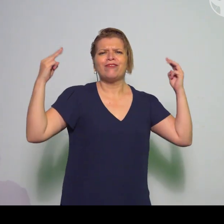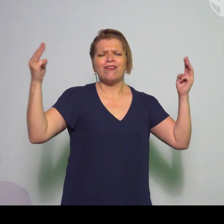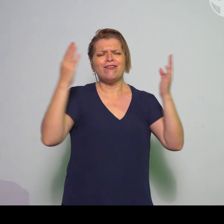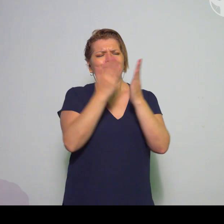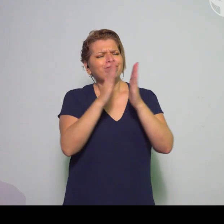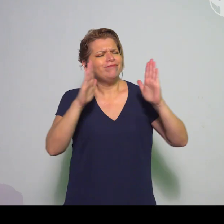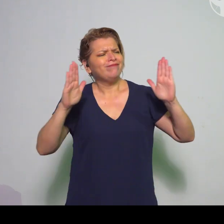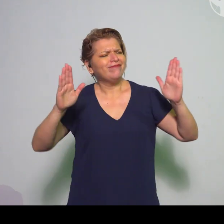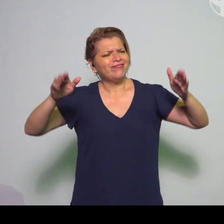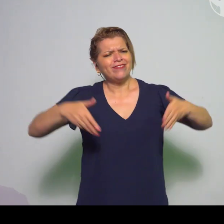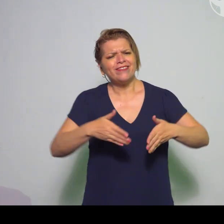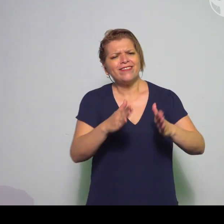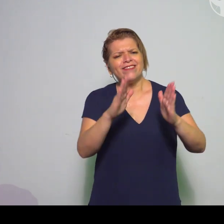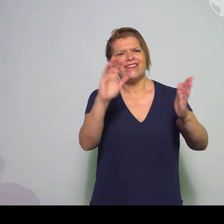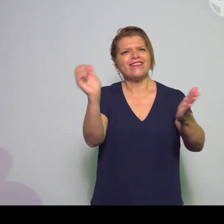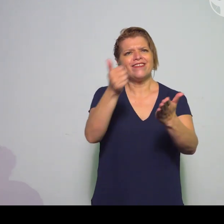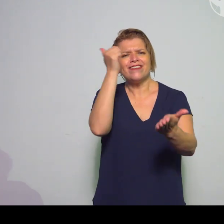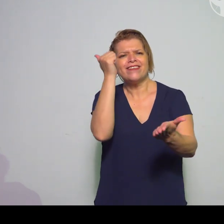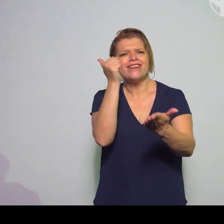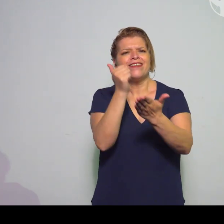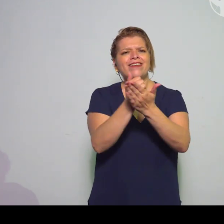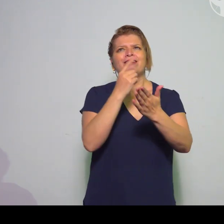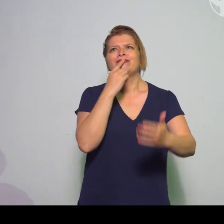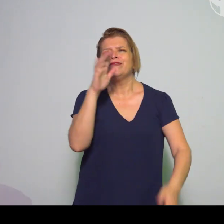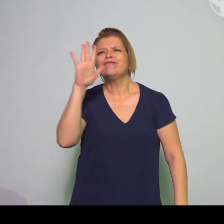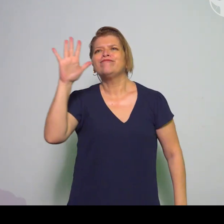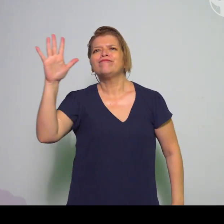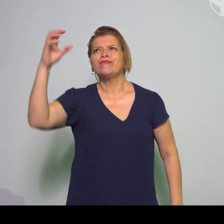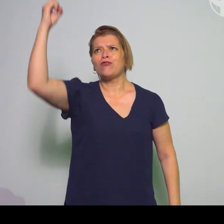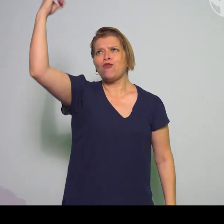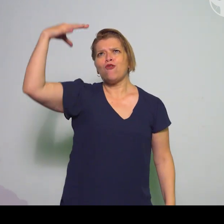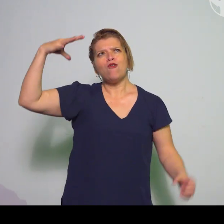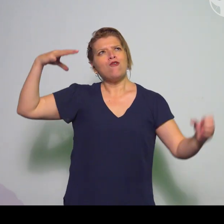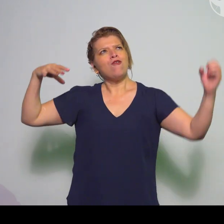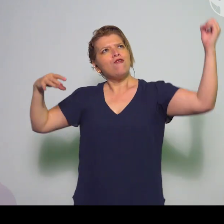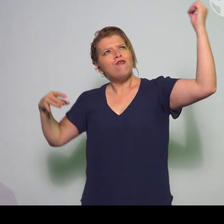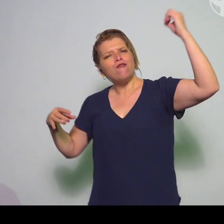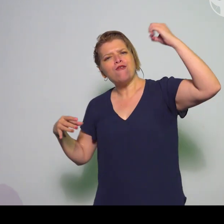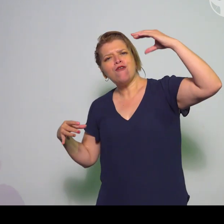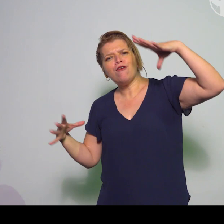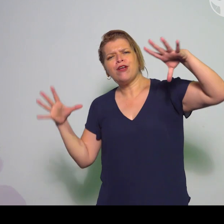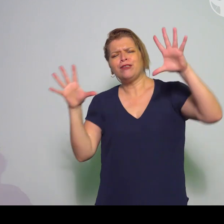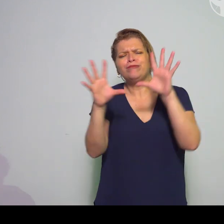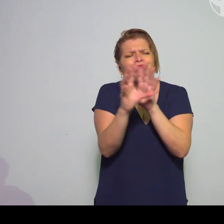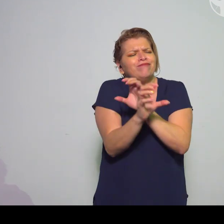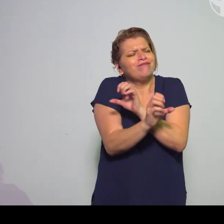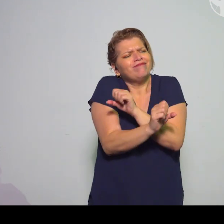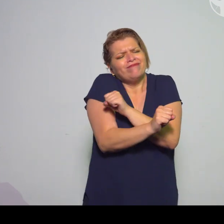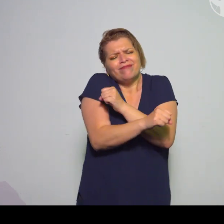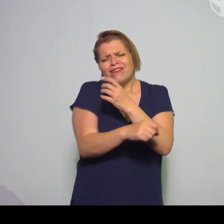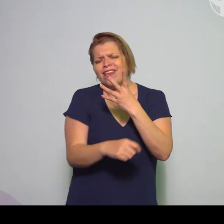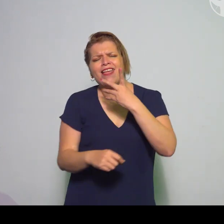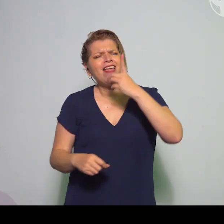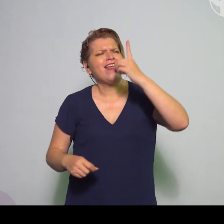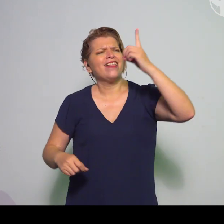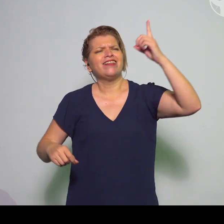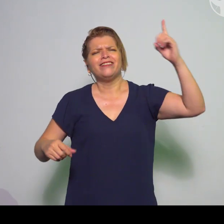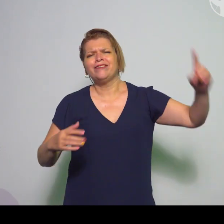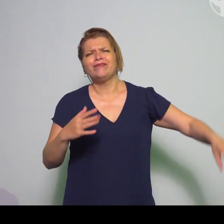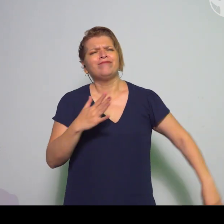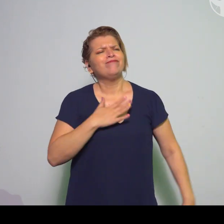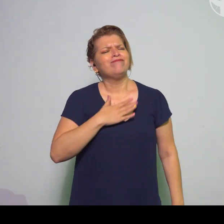Milagros, abres camino, cumples promesas, luz en tinieblas, mi